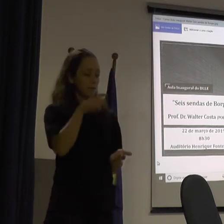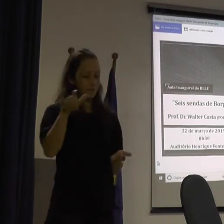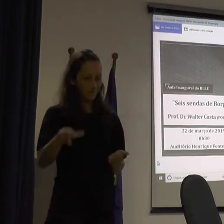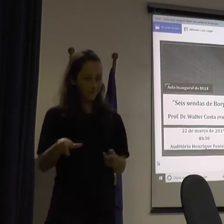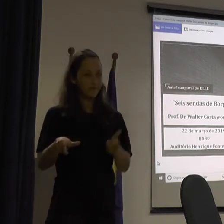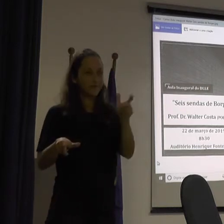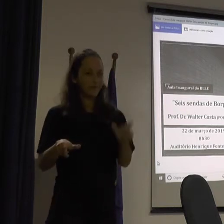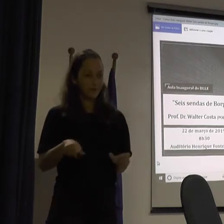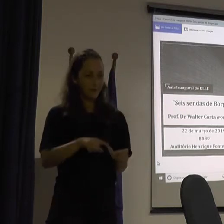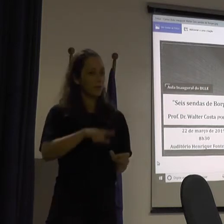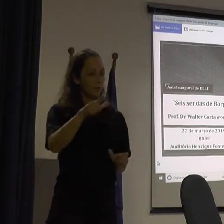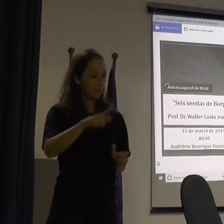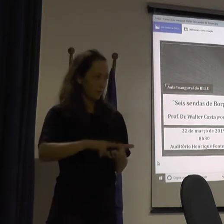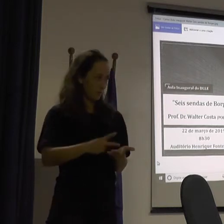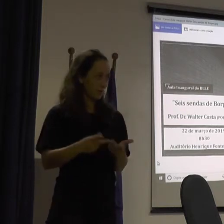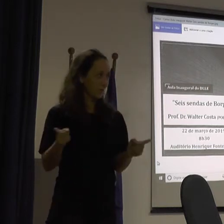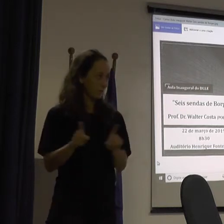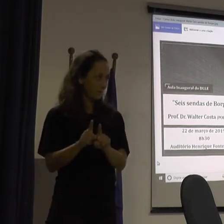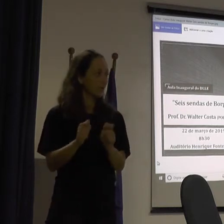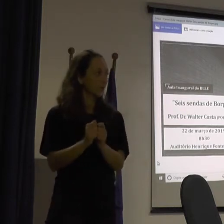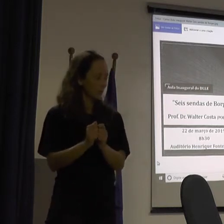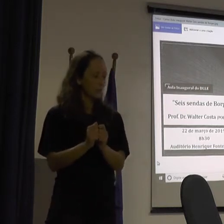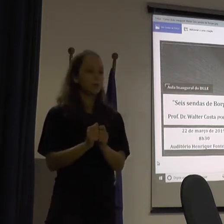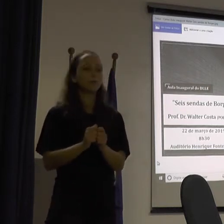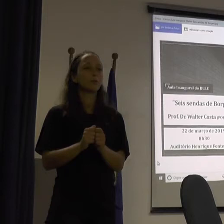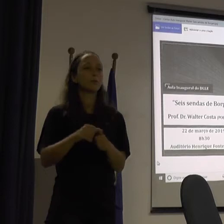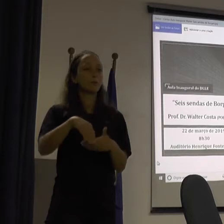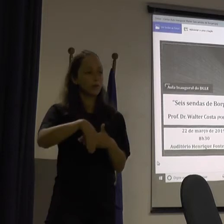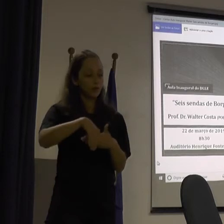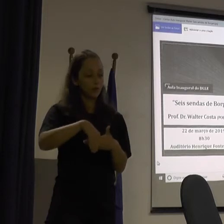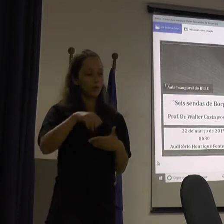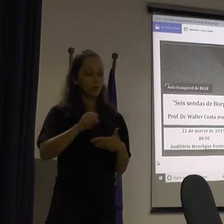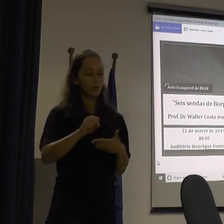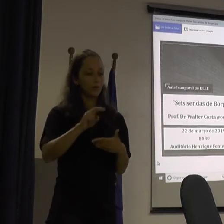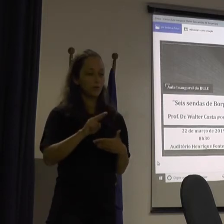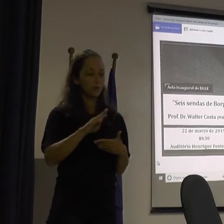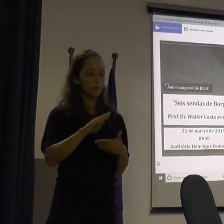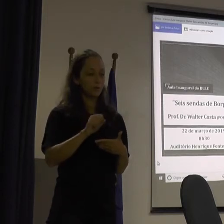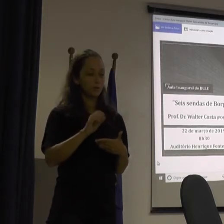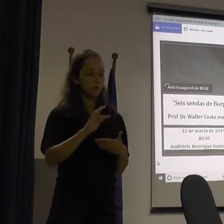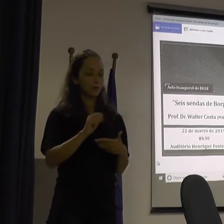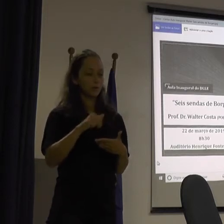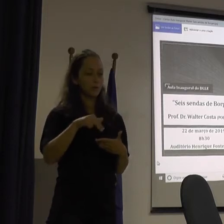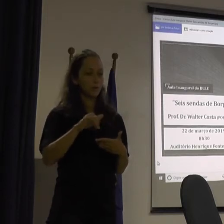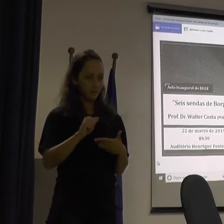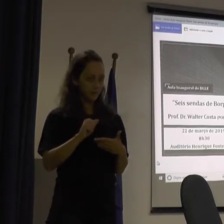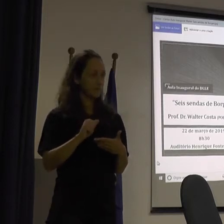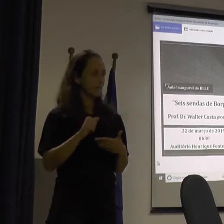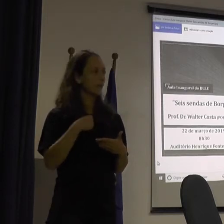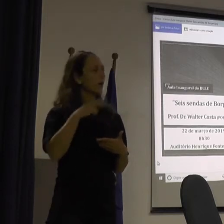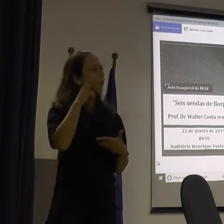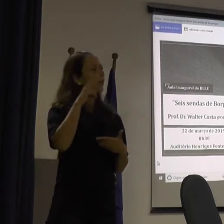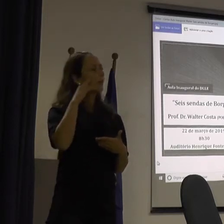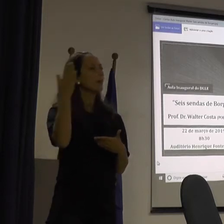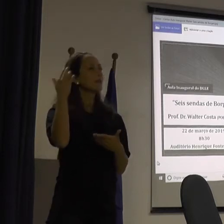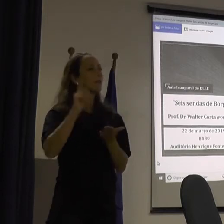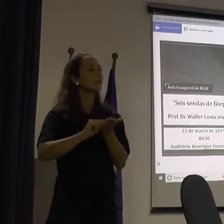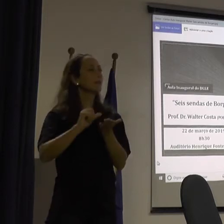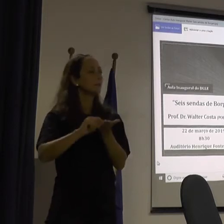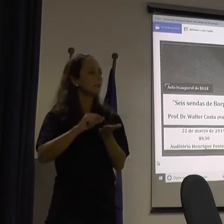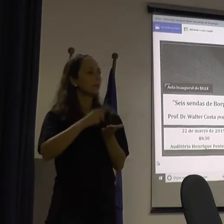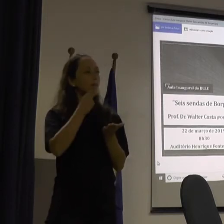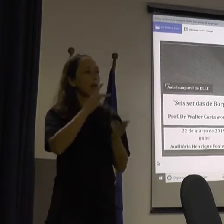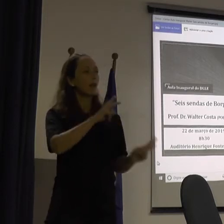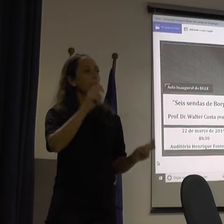Brosse, pela editora Substância. Mas eu lembro particularmente de um artigo que se chama O Original